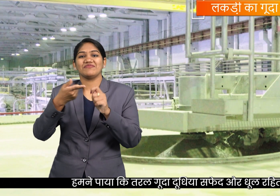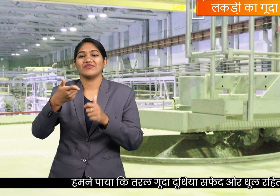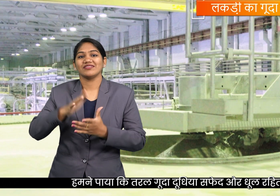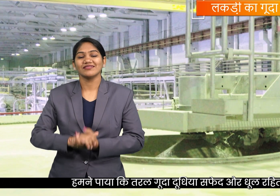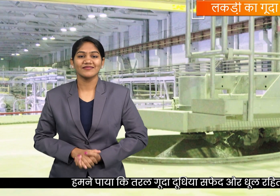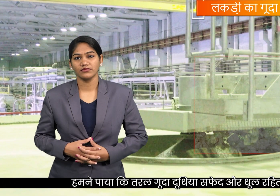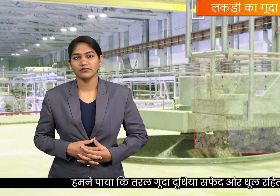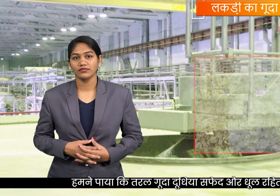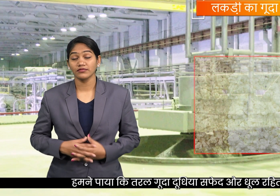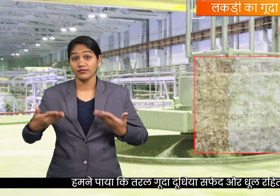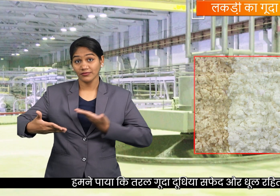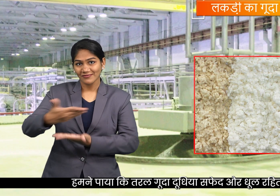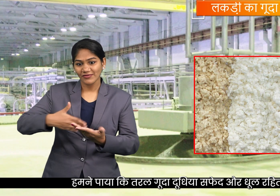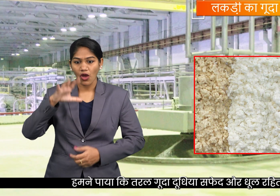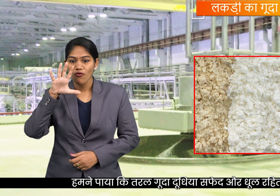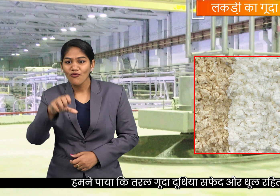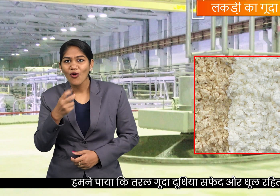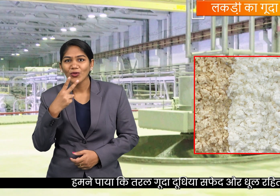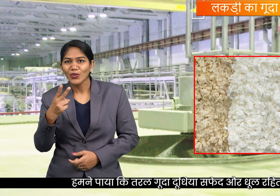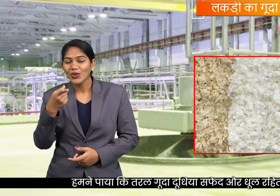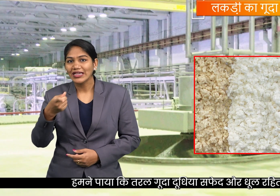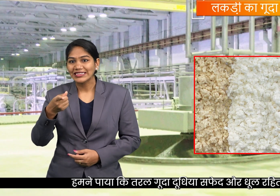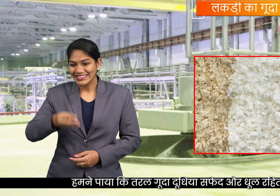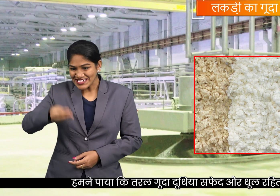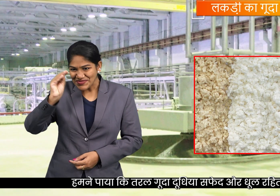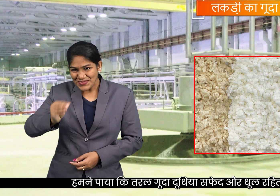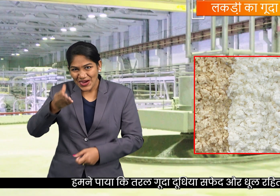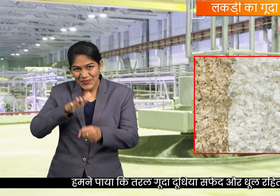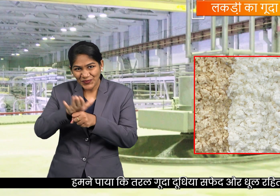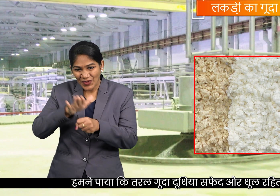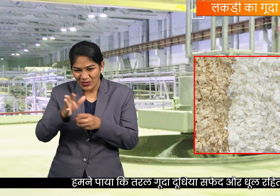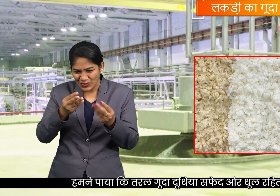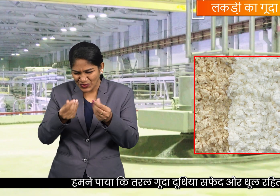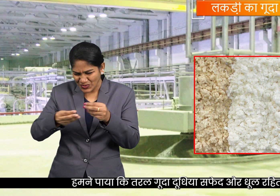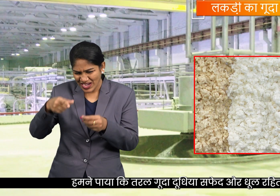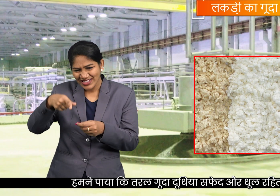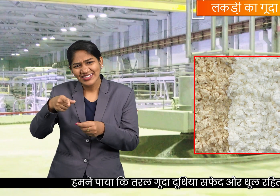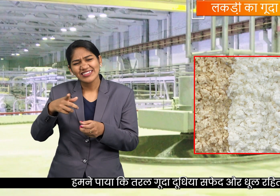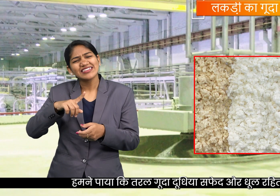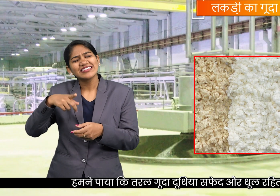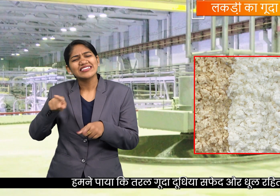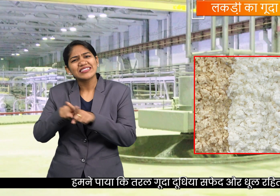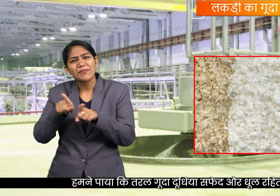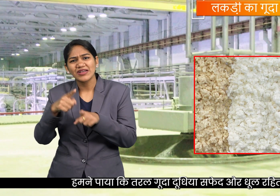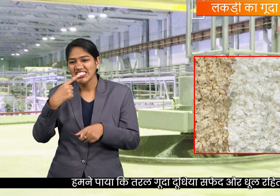कि तरल गुद्दा दूधिया सफ़ेद और धूल रहित होता है।